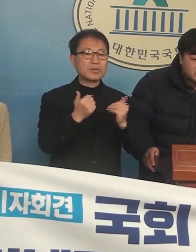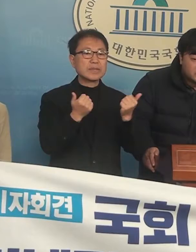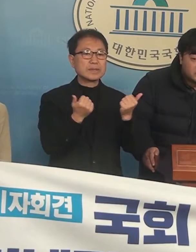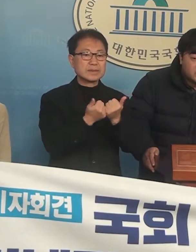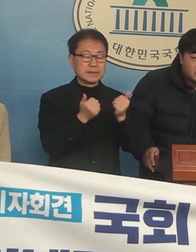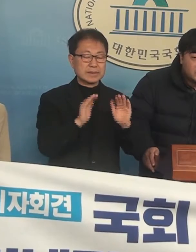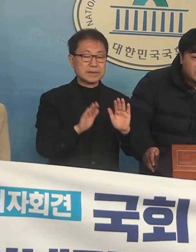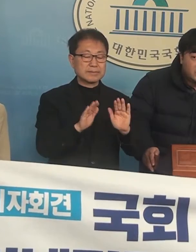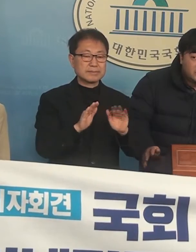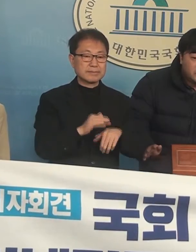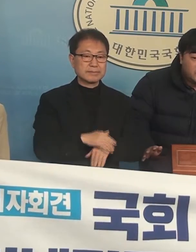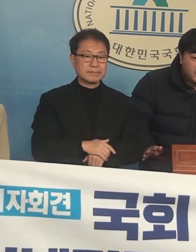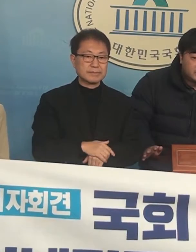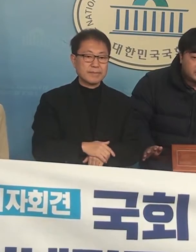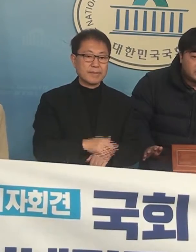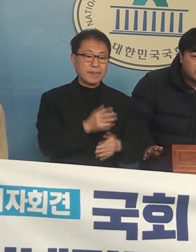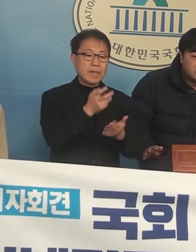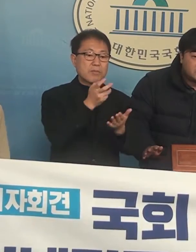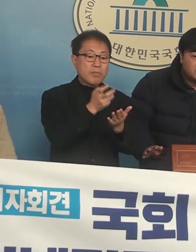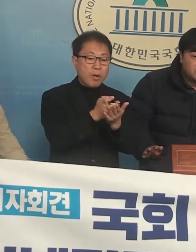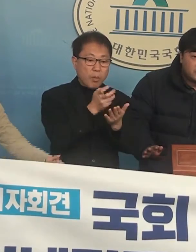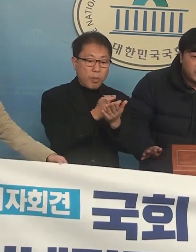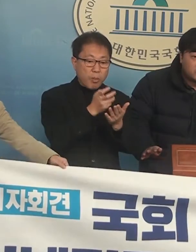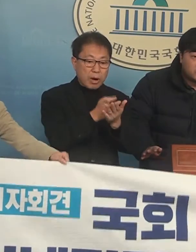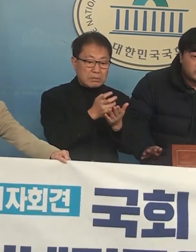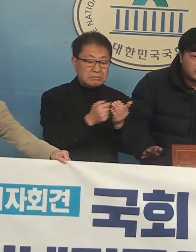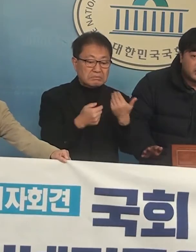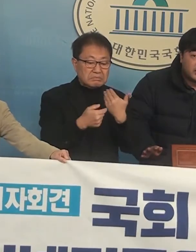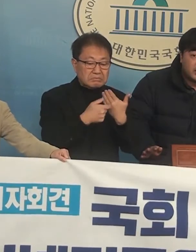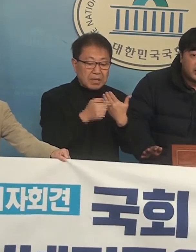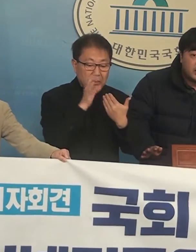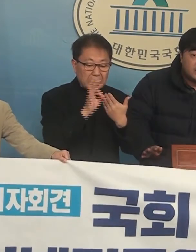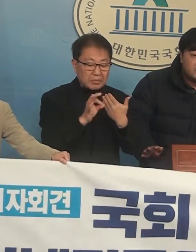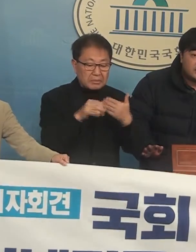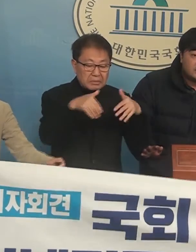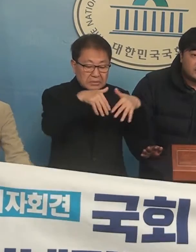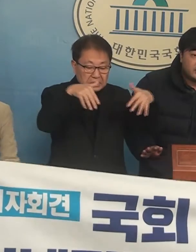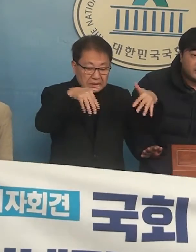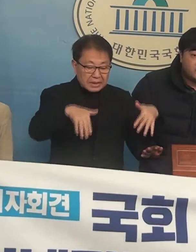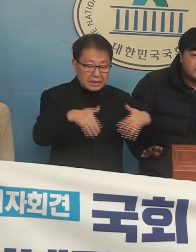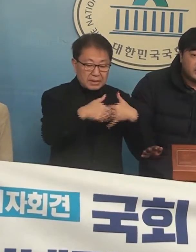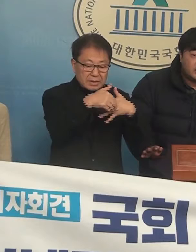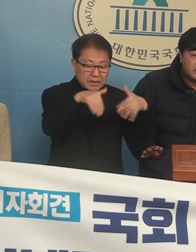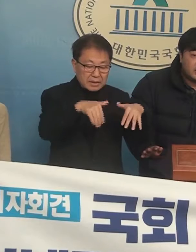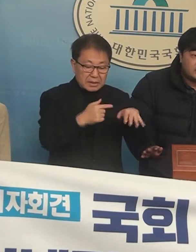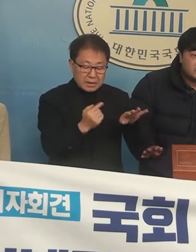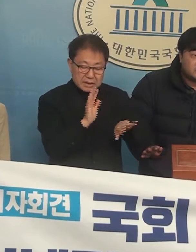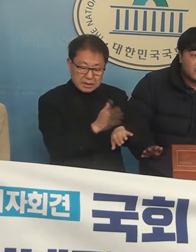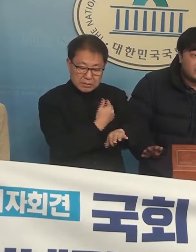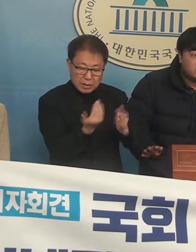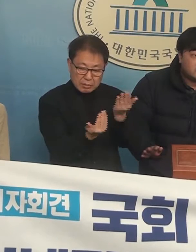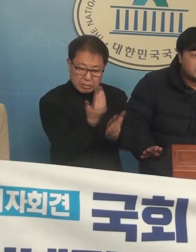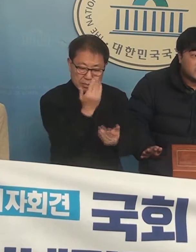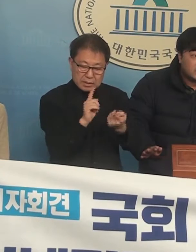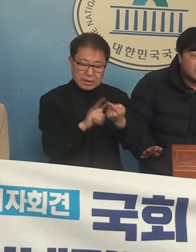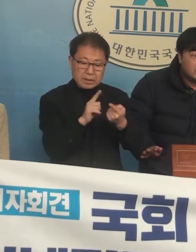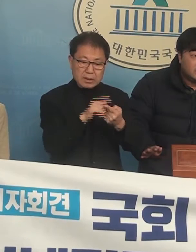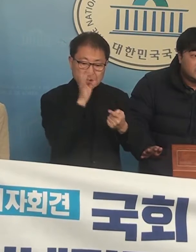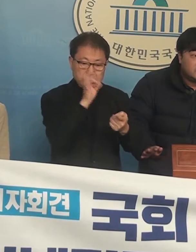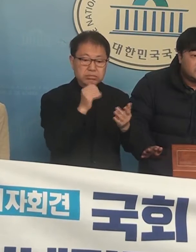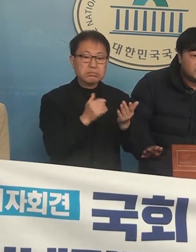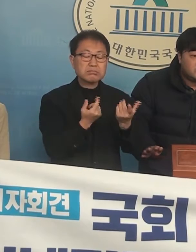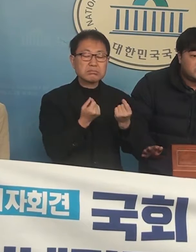국회의원님들은 지금 이 법안을 형식적으로만 봐도 그 체계가 상당히 어긋나 있다는 점을 알 수